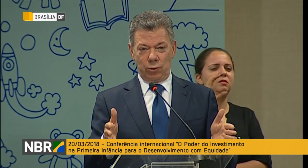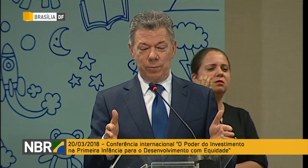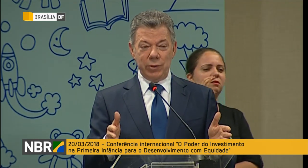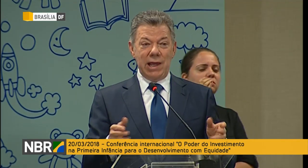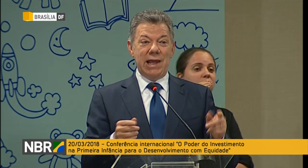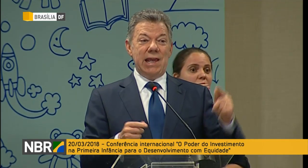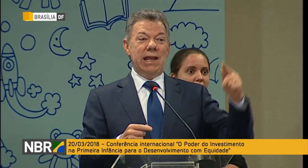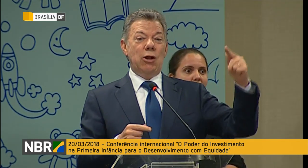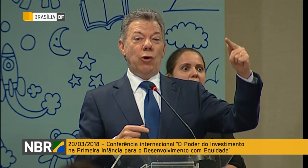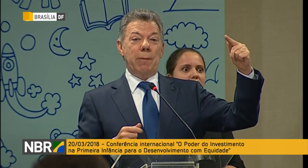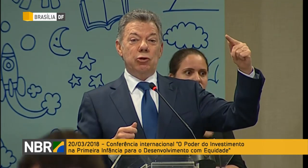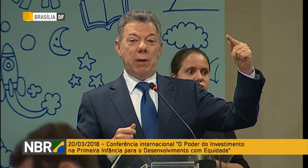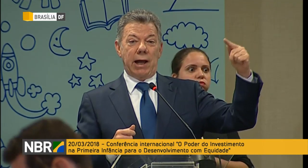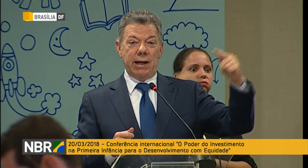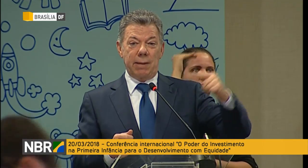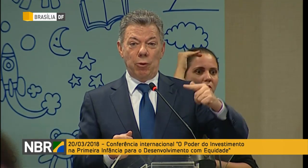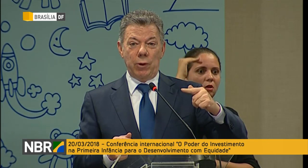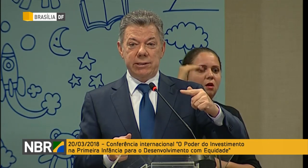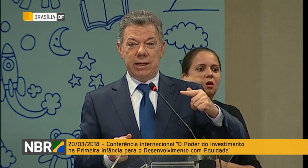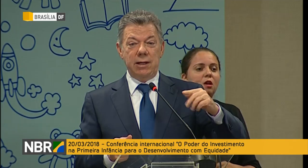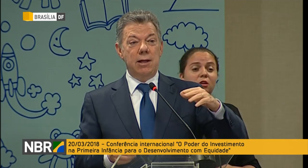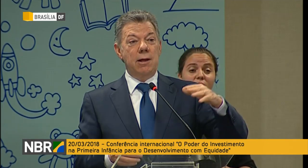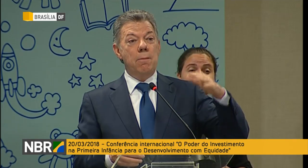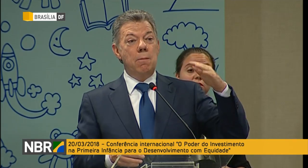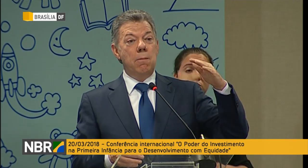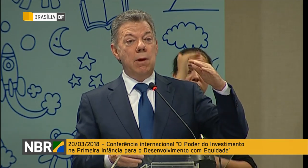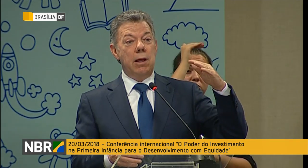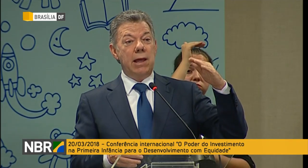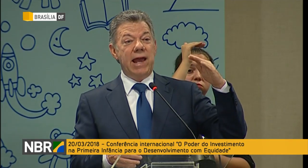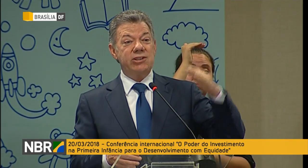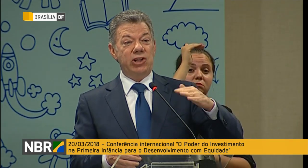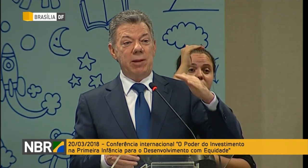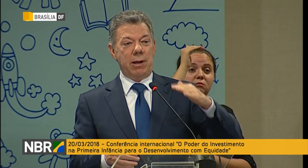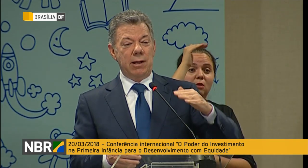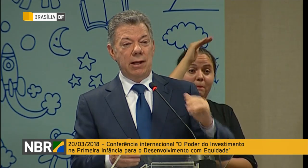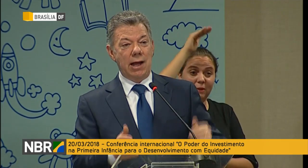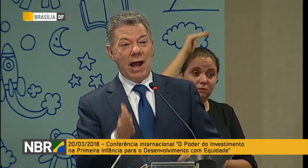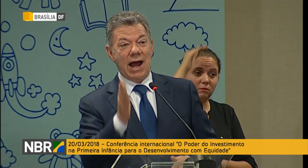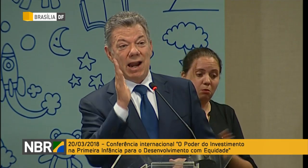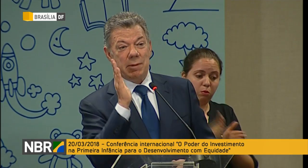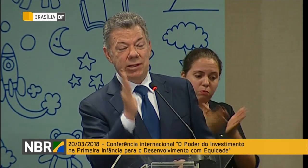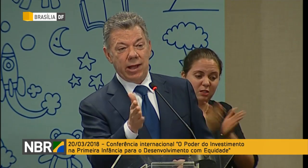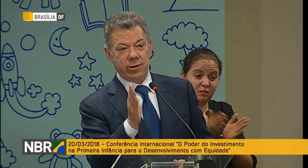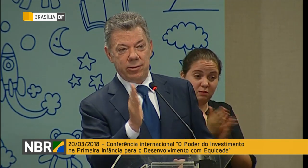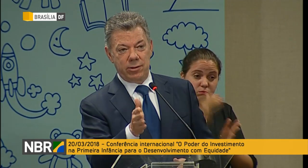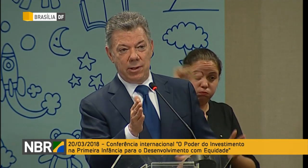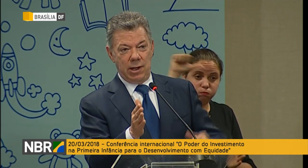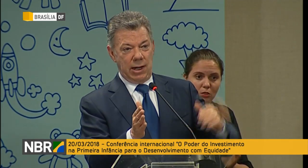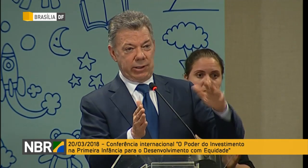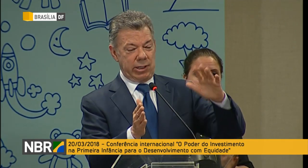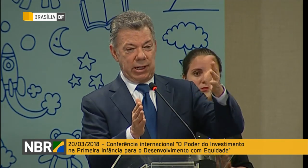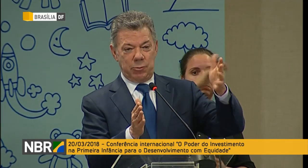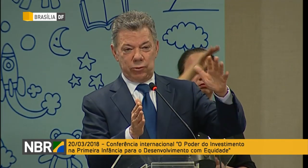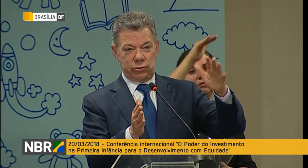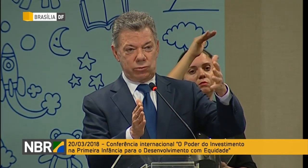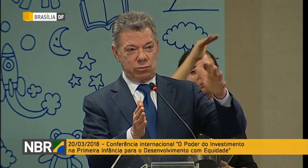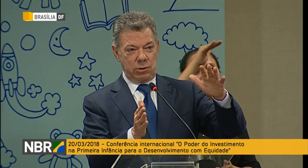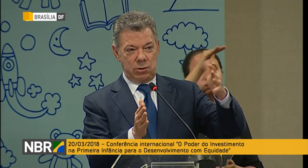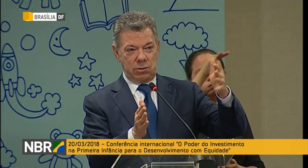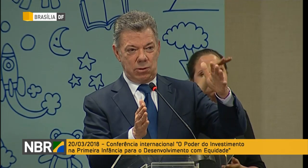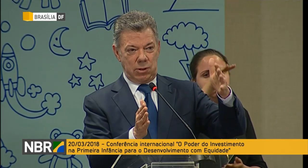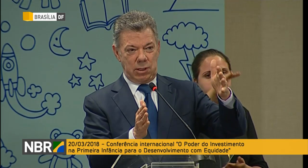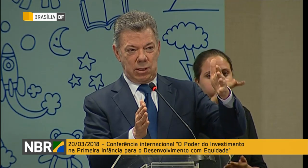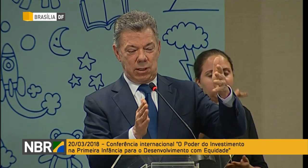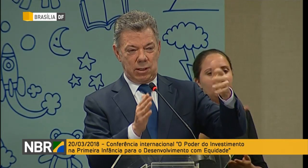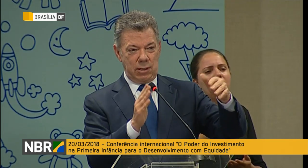Colômbia, seria uma porcentagem muito alta. E conseguimos diminuir a pobreza extrema para até ao ponto da